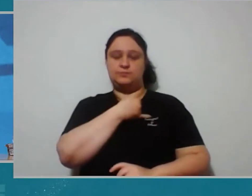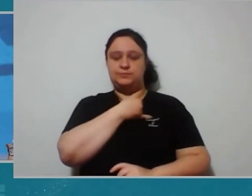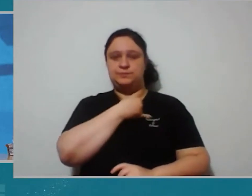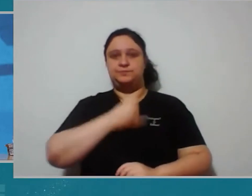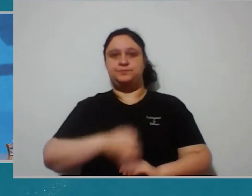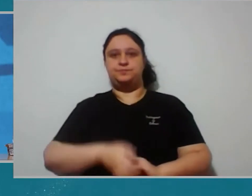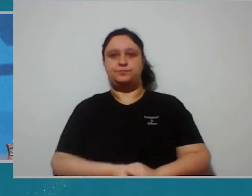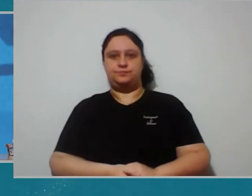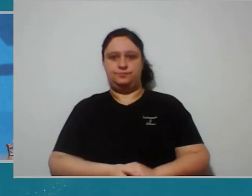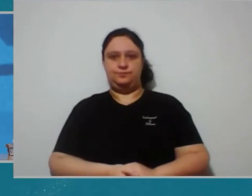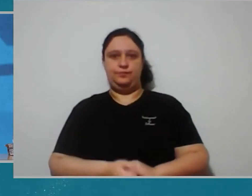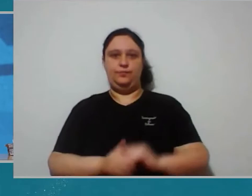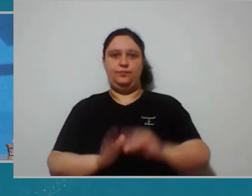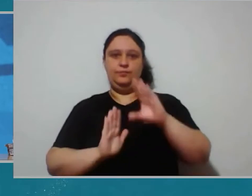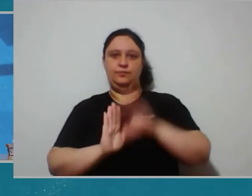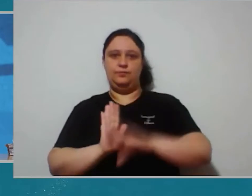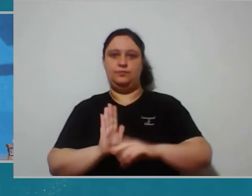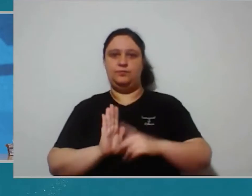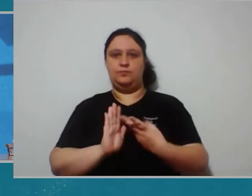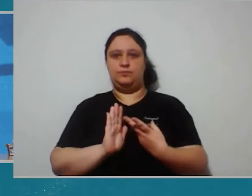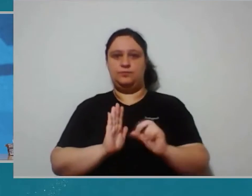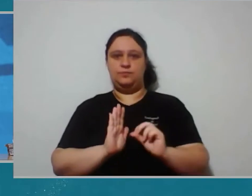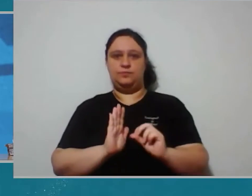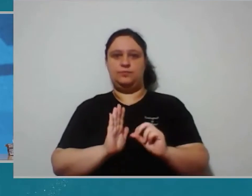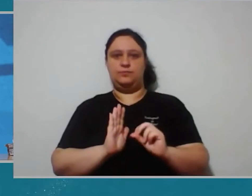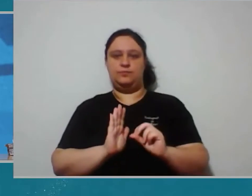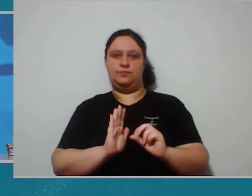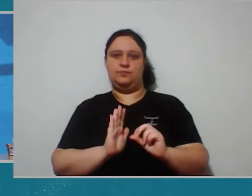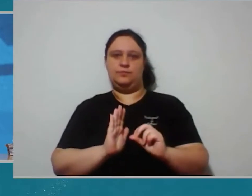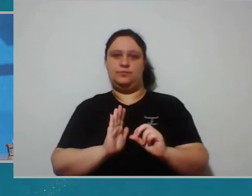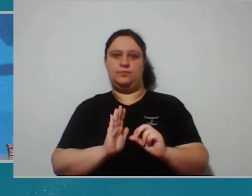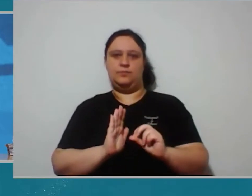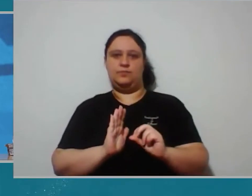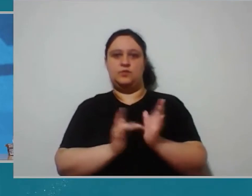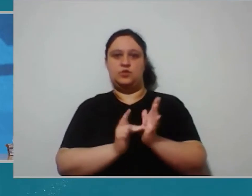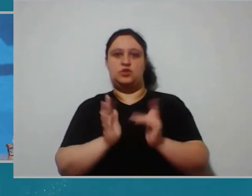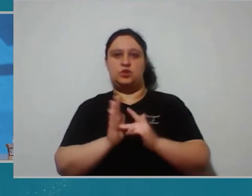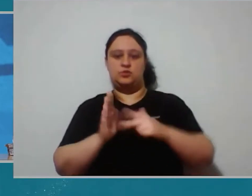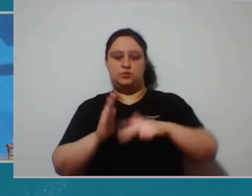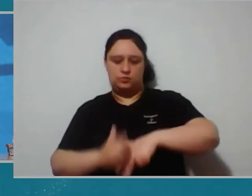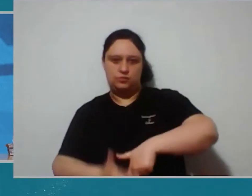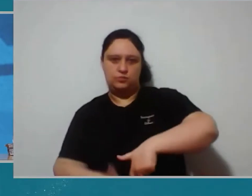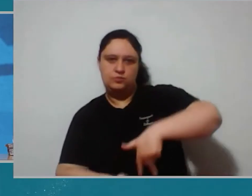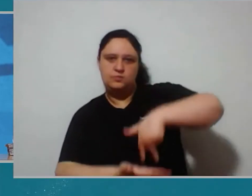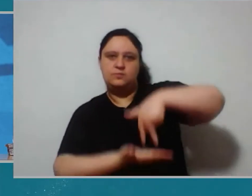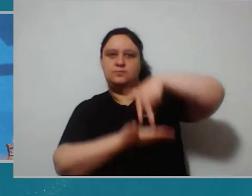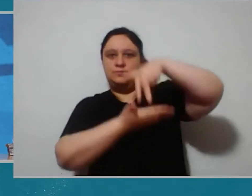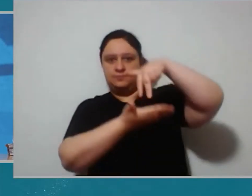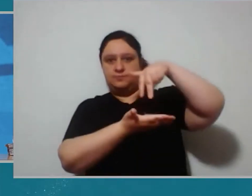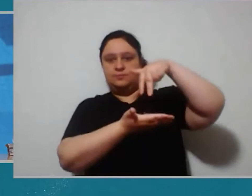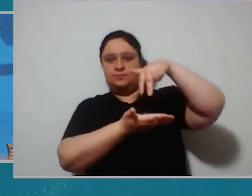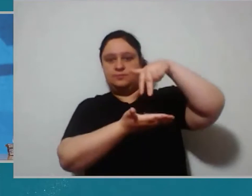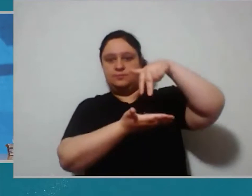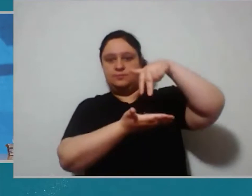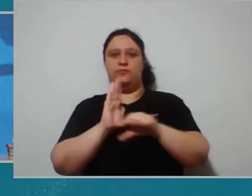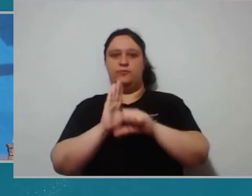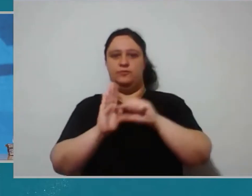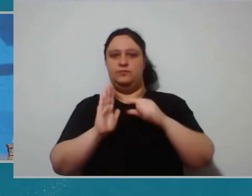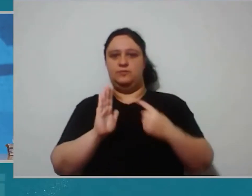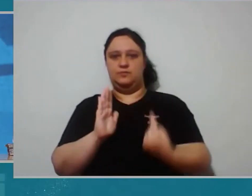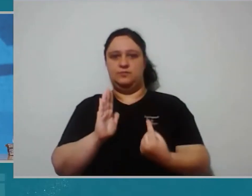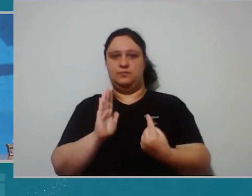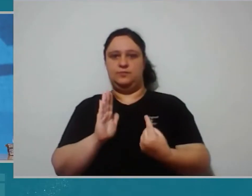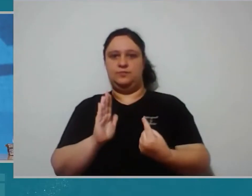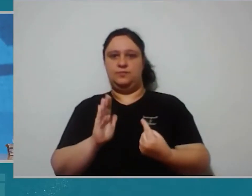20, ressurreição de Jesus, capítulo 20, versículo 1. No primeiro dia da